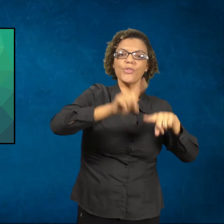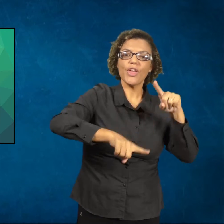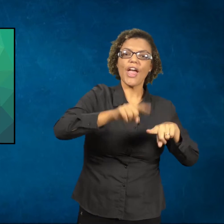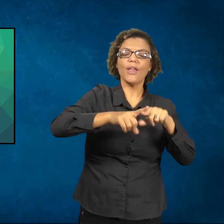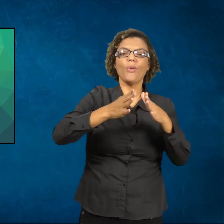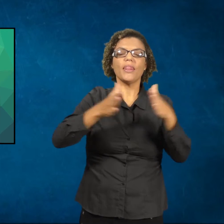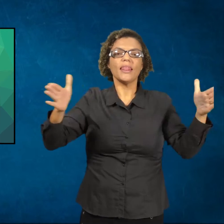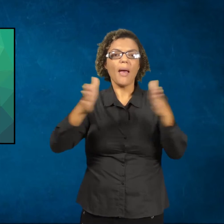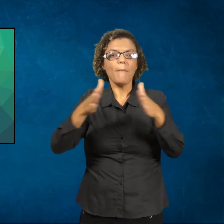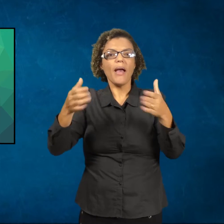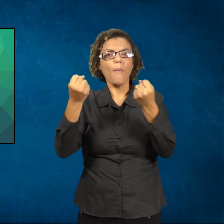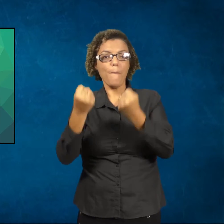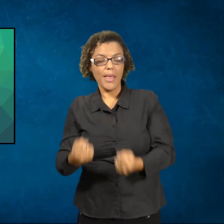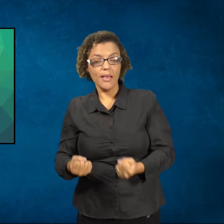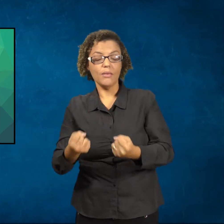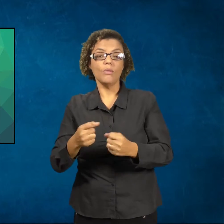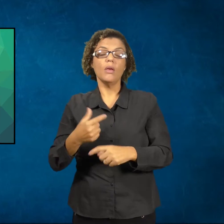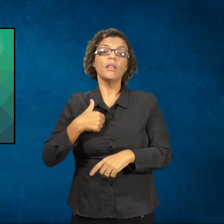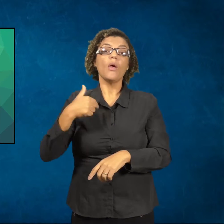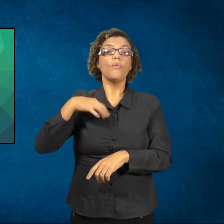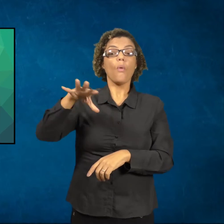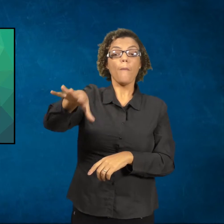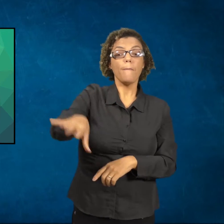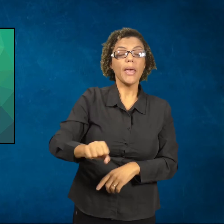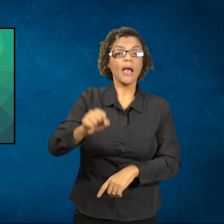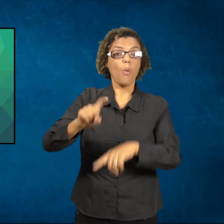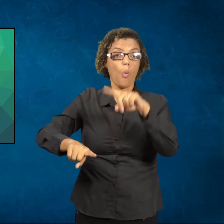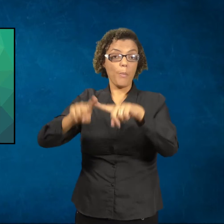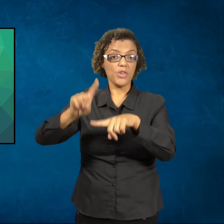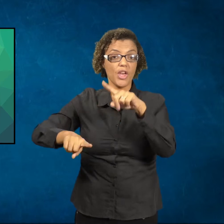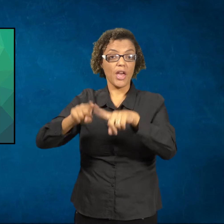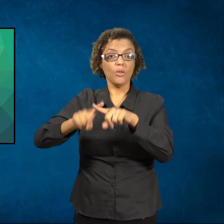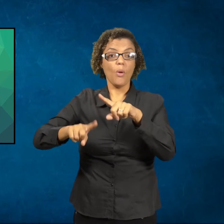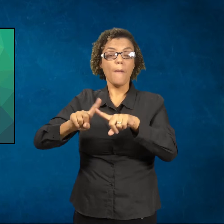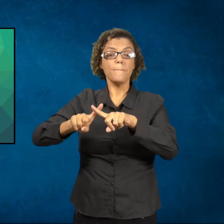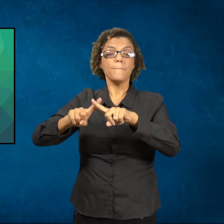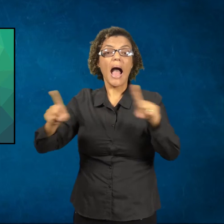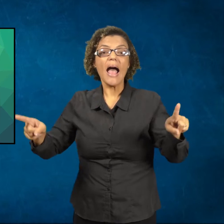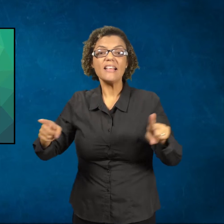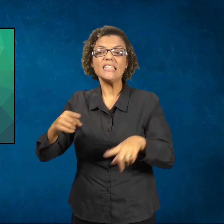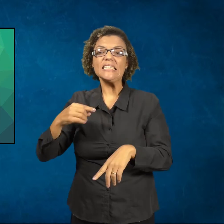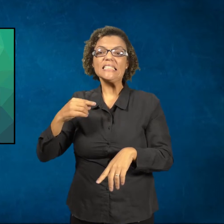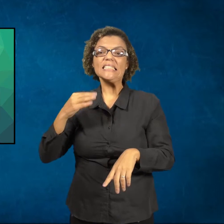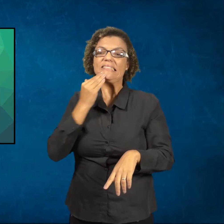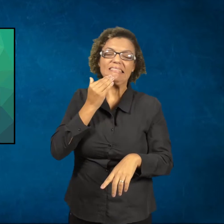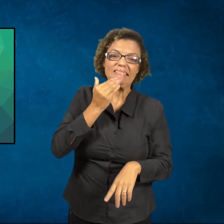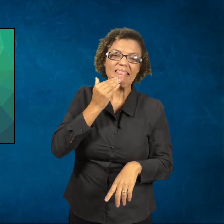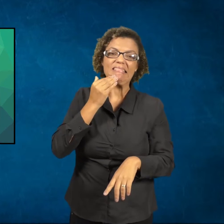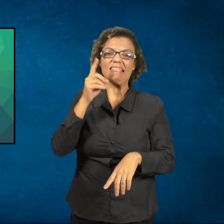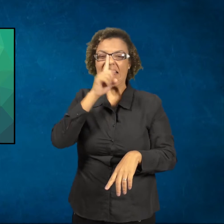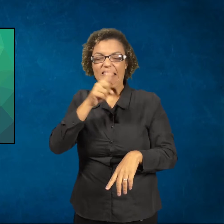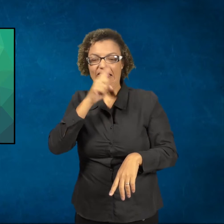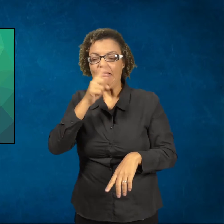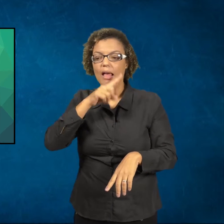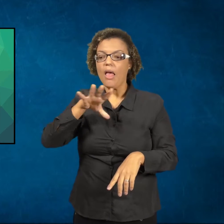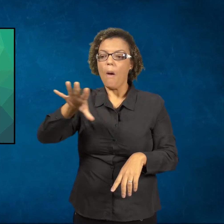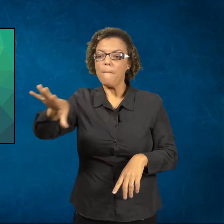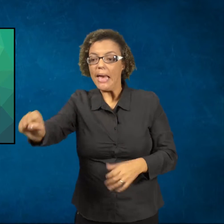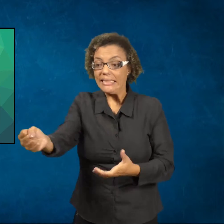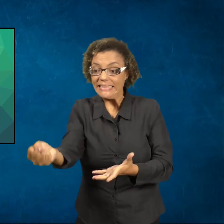vou pegar um objeto, mas esse objeto desequilibra. Eu tenho que acionar de novo esse esquema de preensão